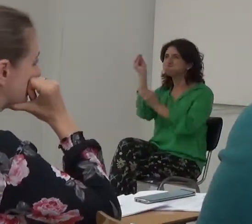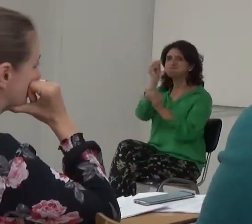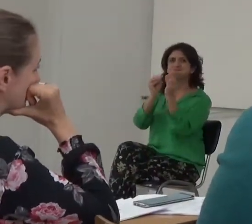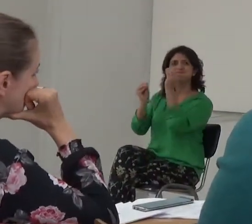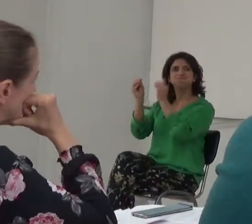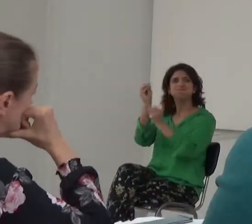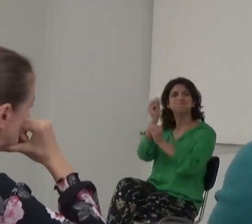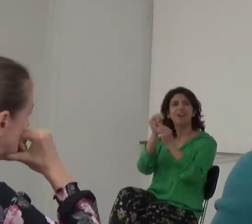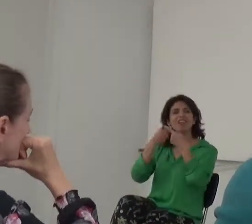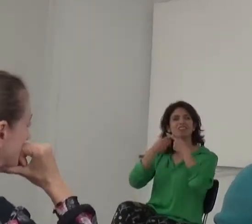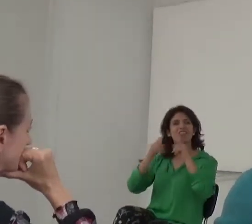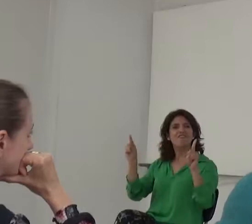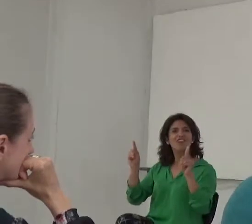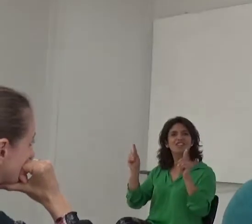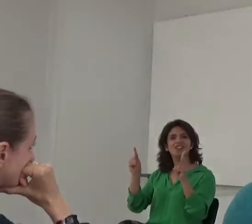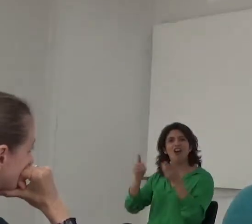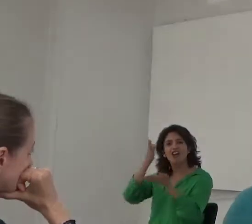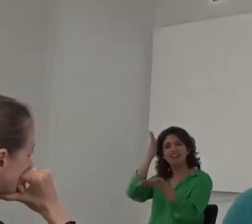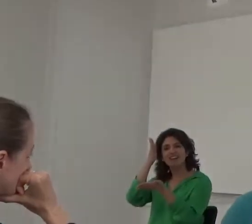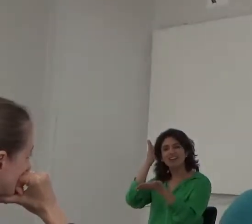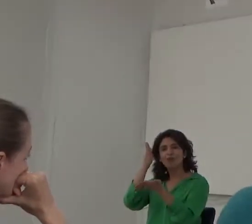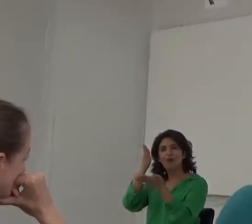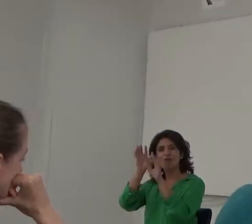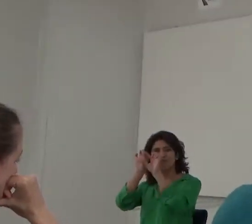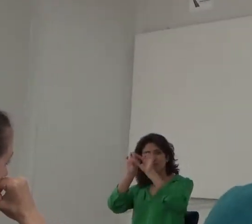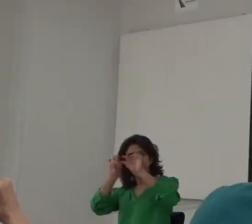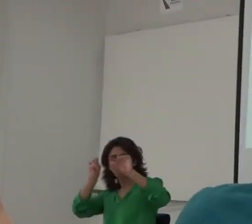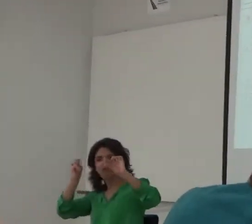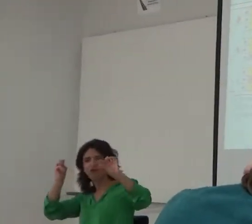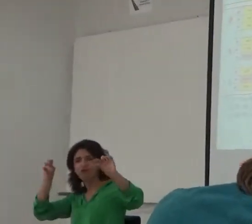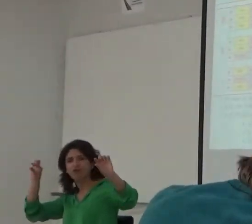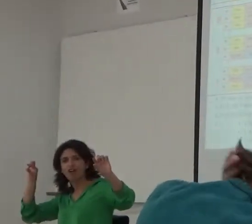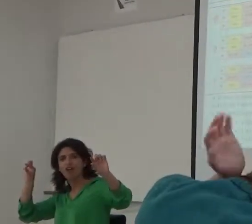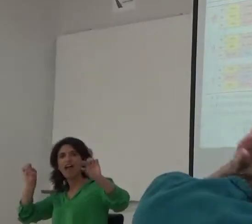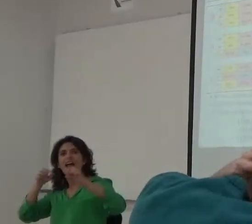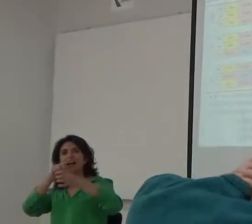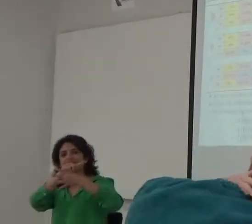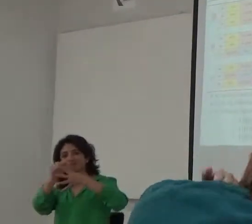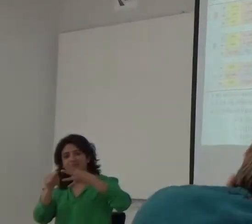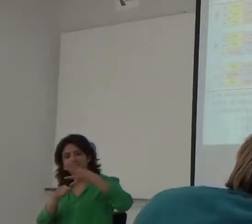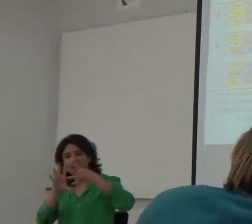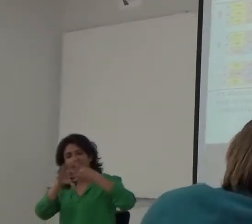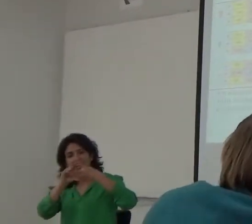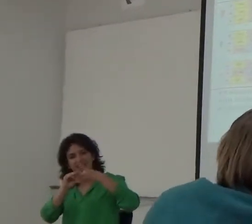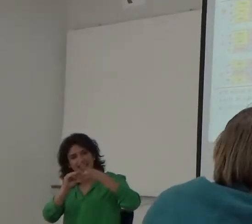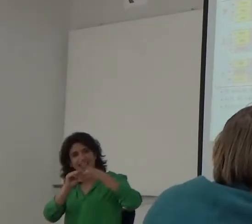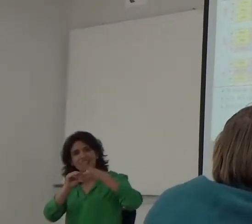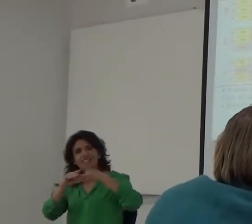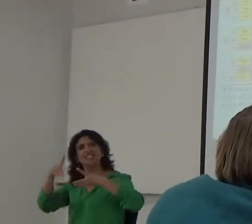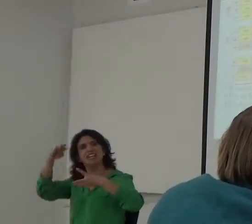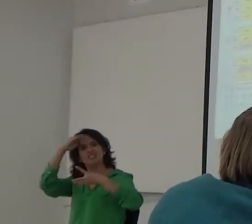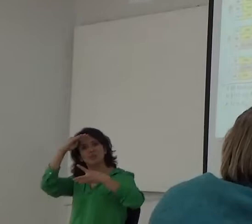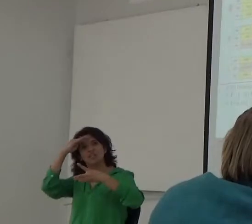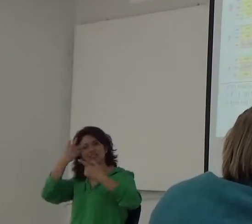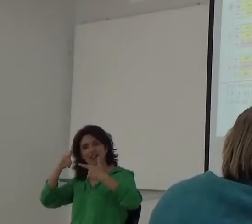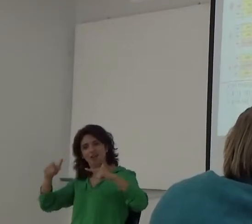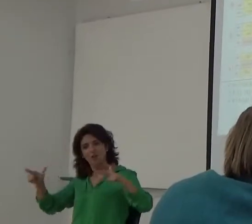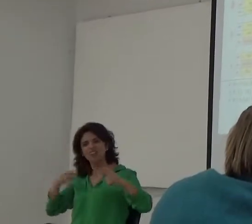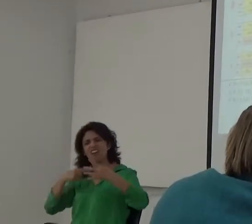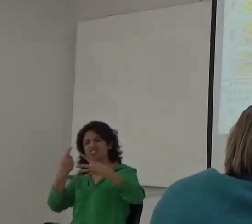que difiere de la realidad que ocurre con los 3 participantes con menos años de experiencia